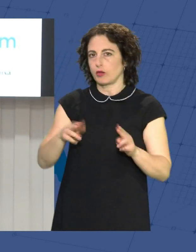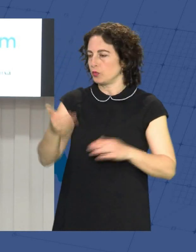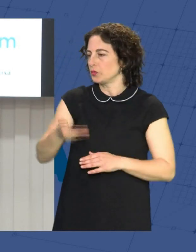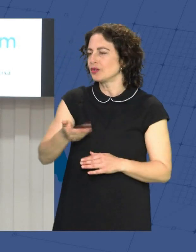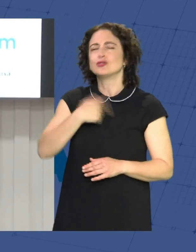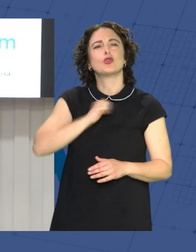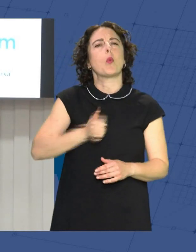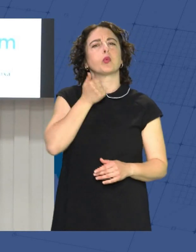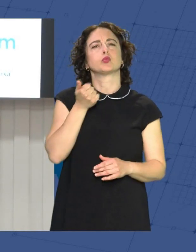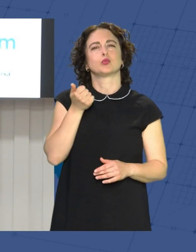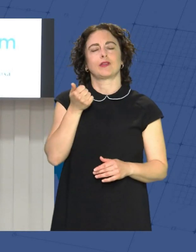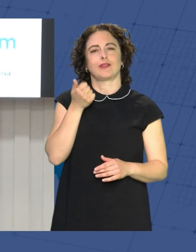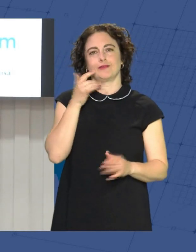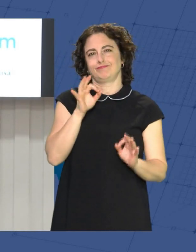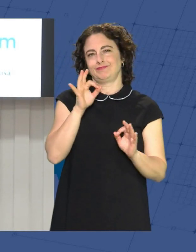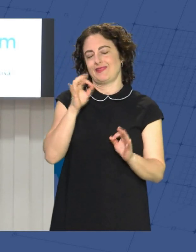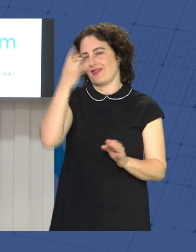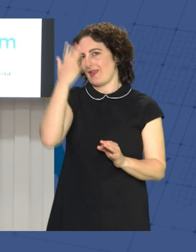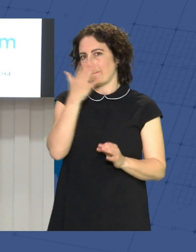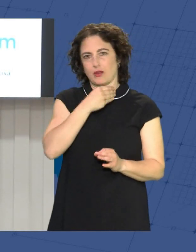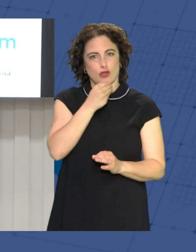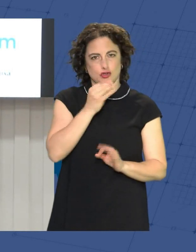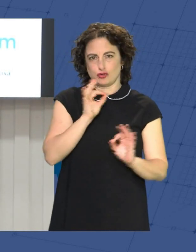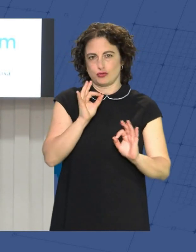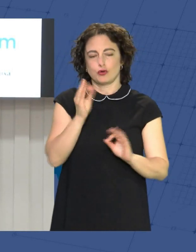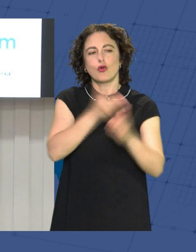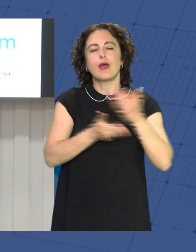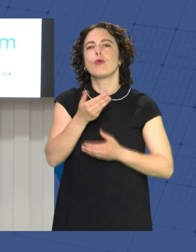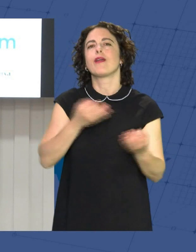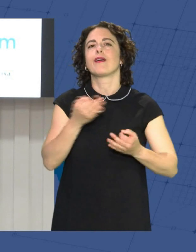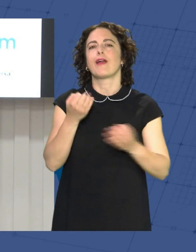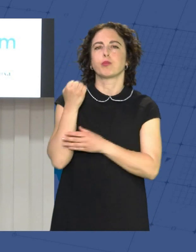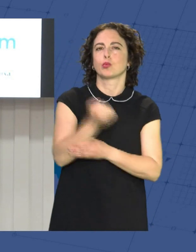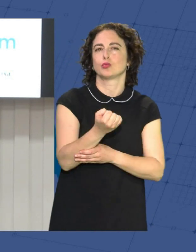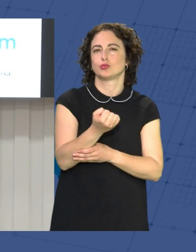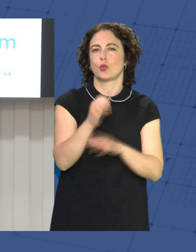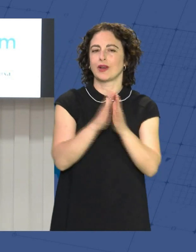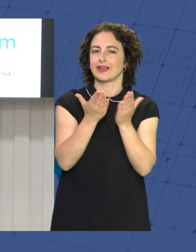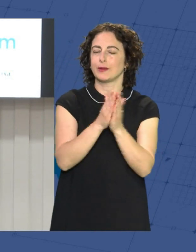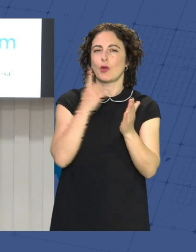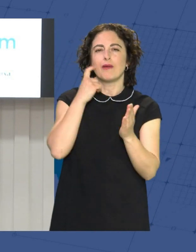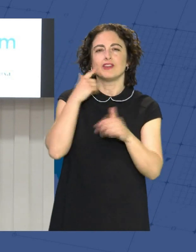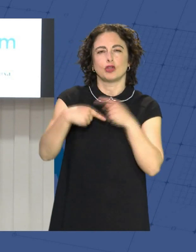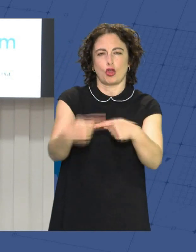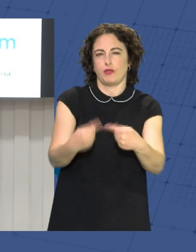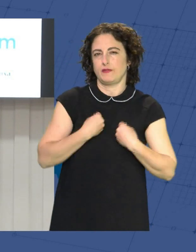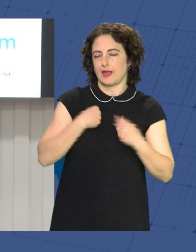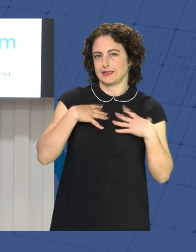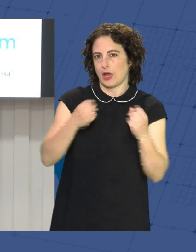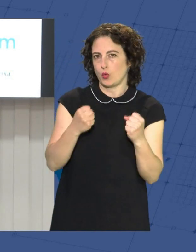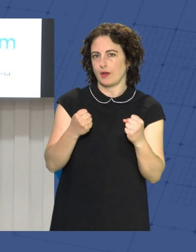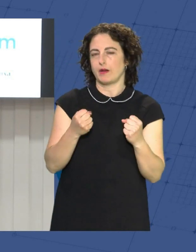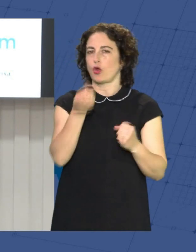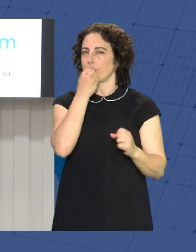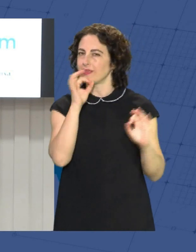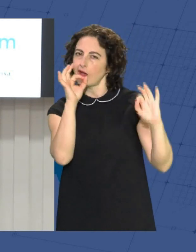oportunidad y una iniciativa preciosa hace poco de colaborar y apoyar un libro de hábitos de vida saludable, de comida,